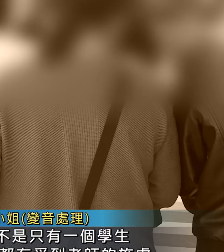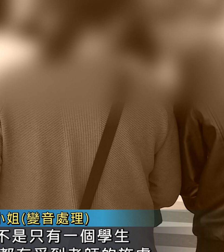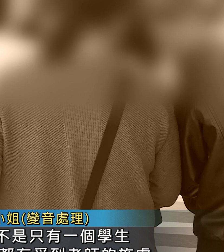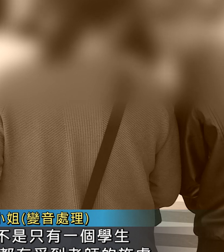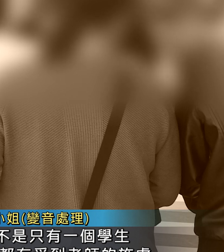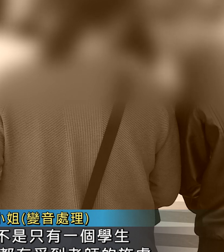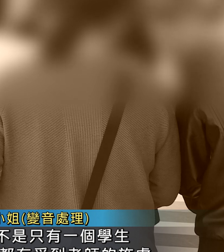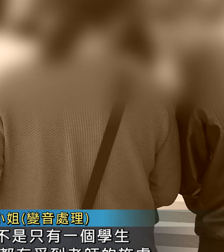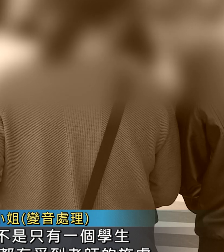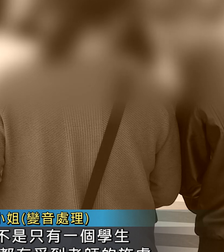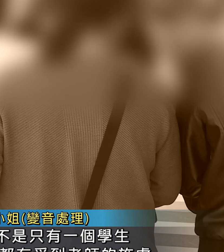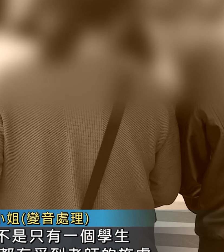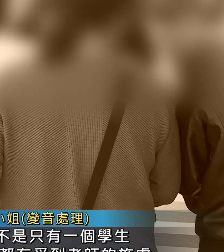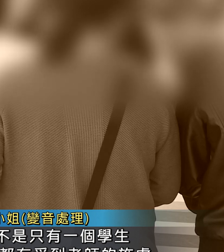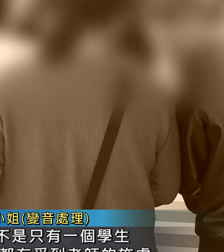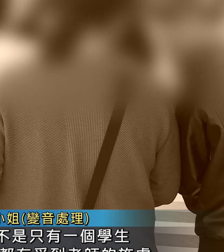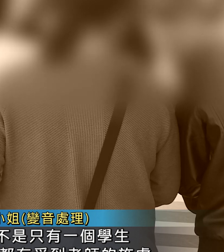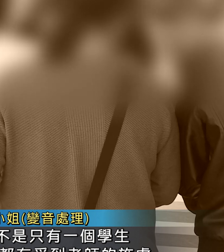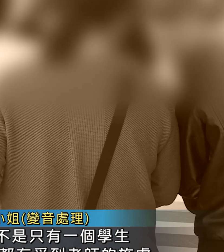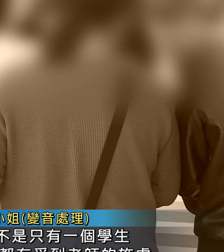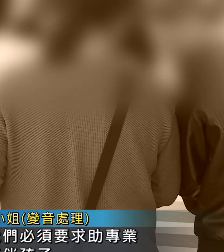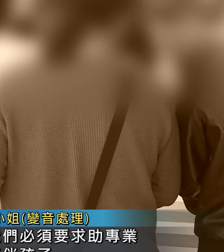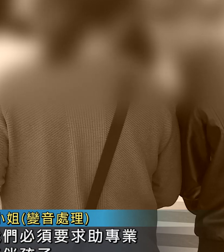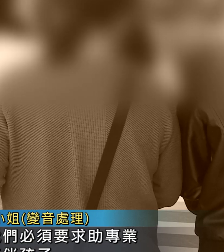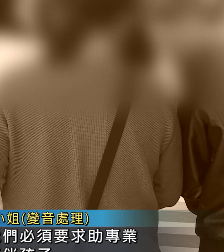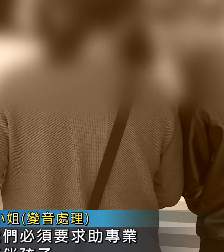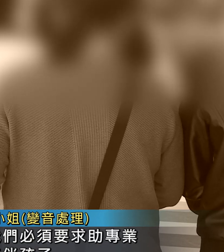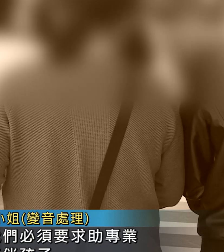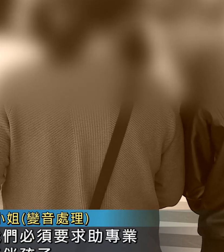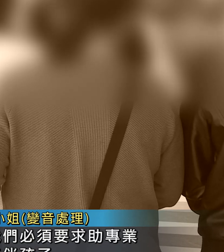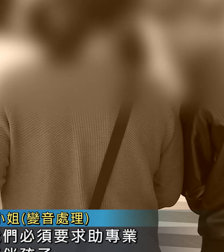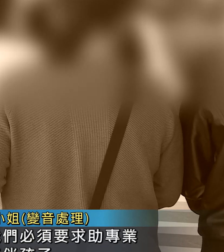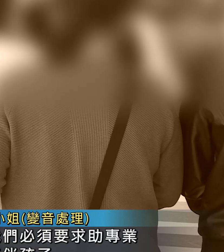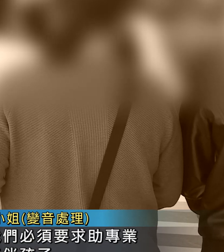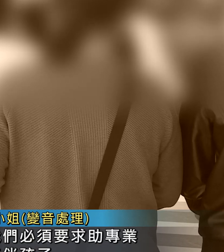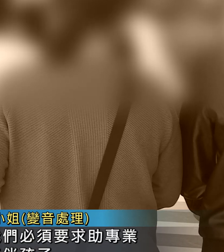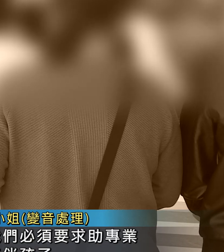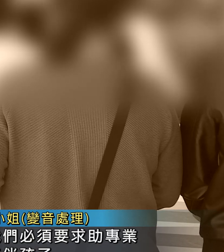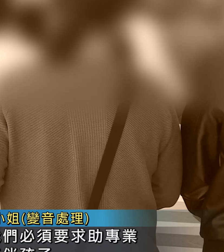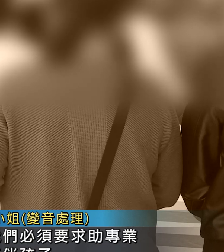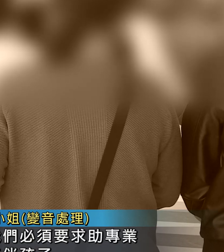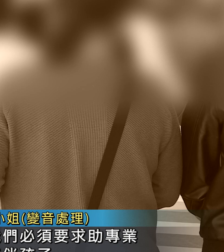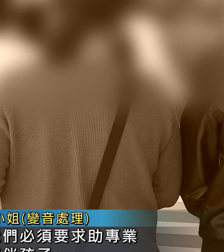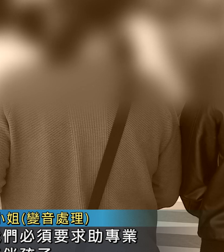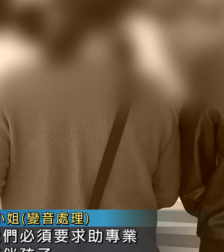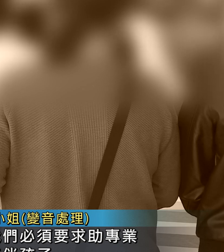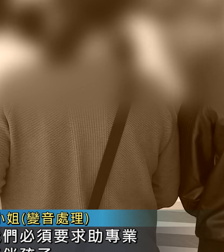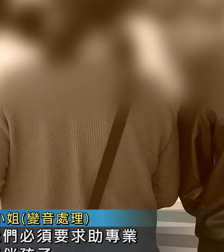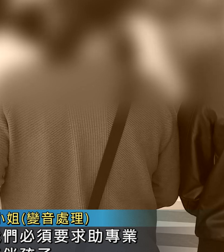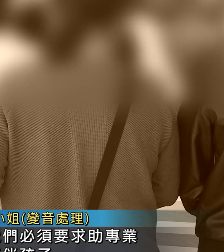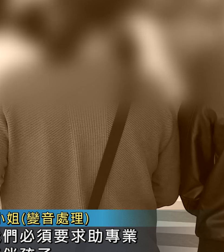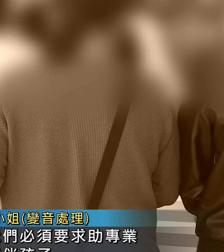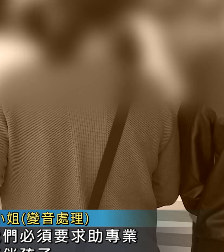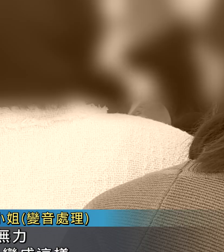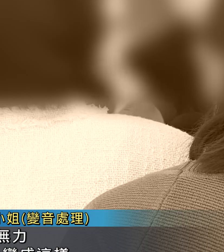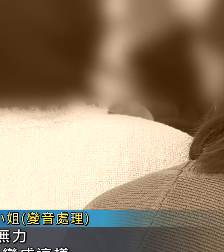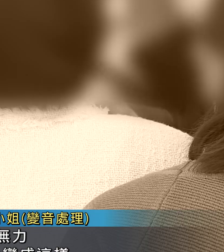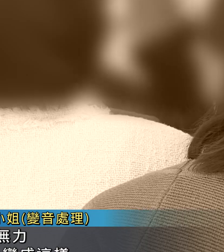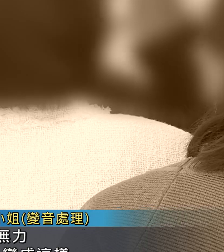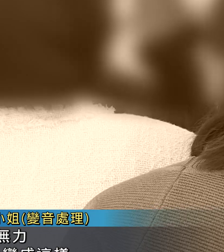老师的一个施虐，然后这种心理的问题，我们必须要去求助专业，我们要怎么样去陪伴孩子，然后我们会觉得说，